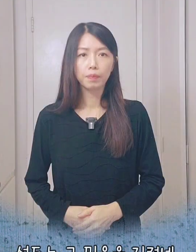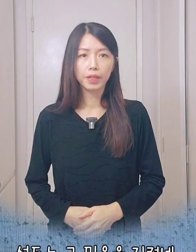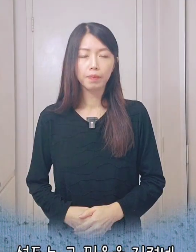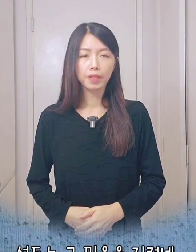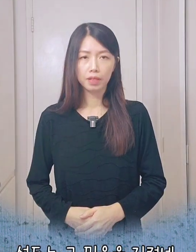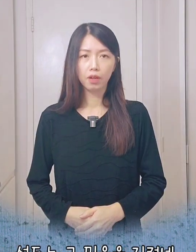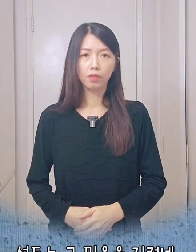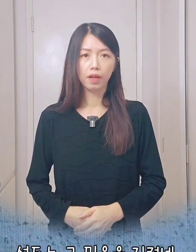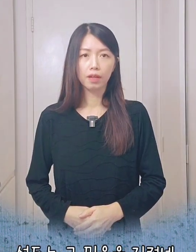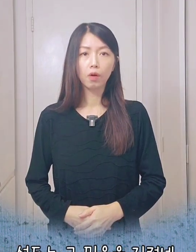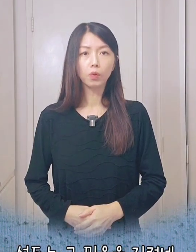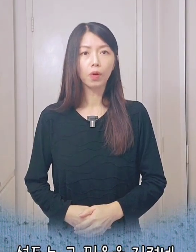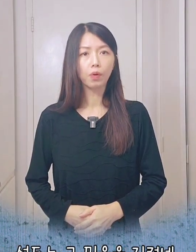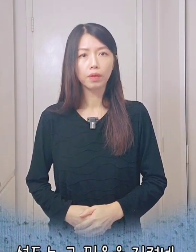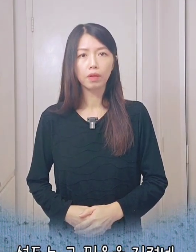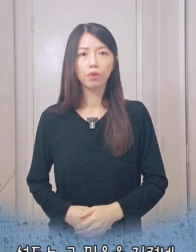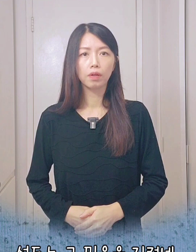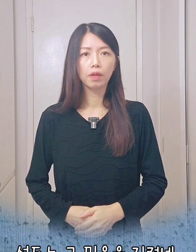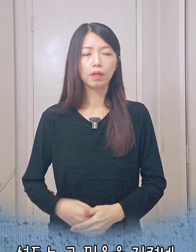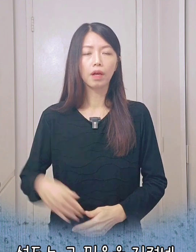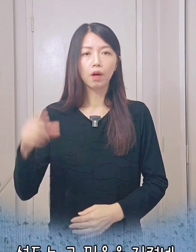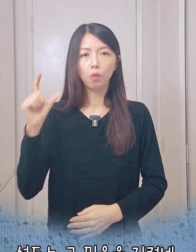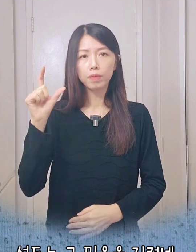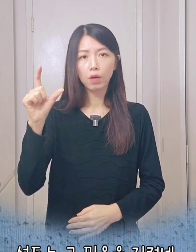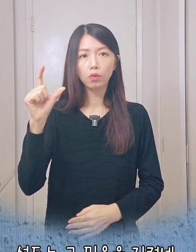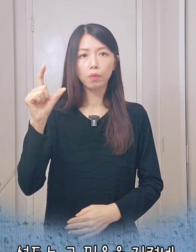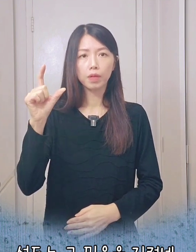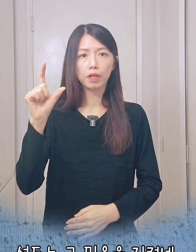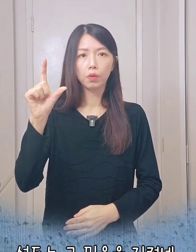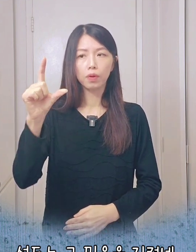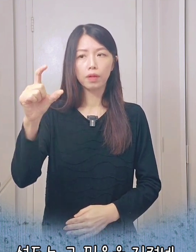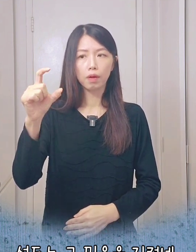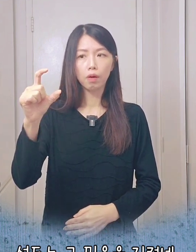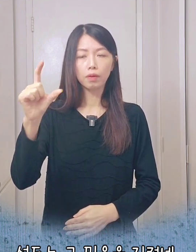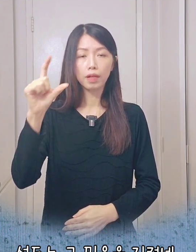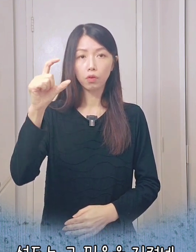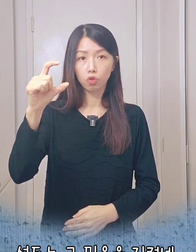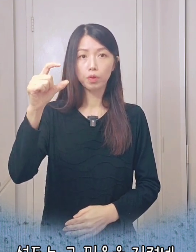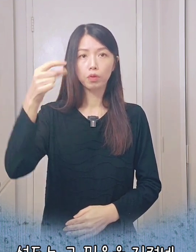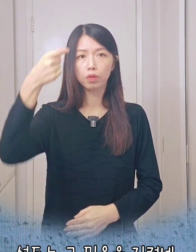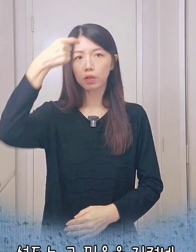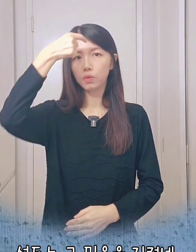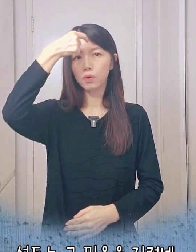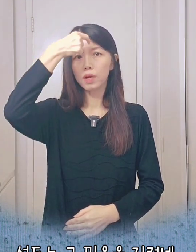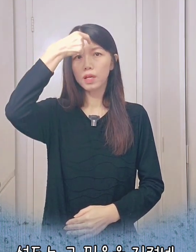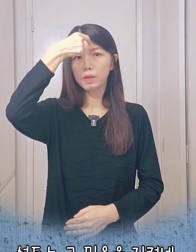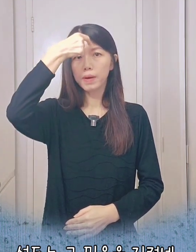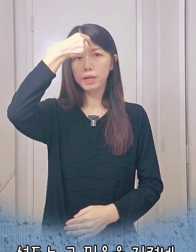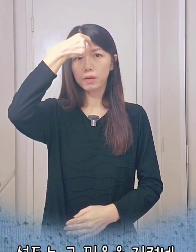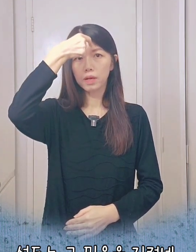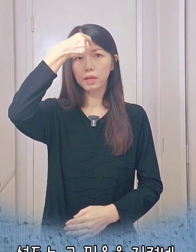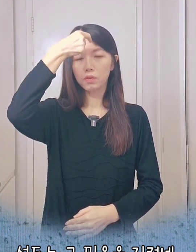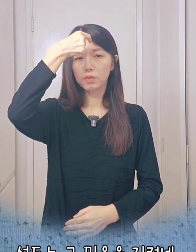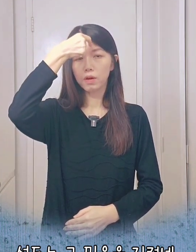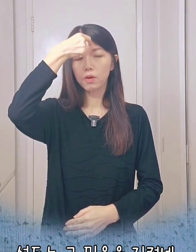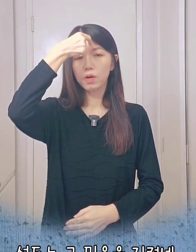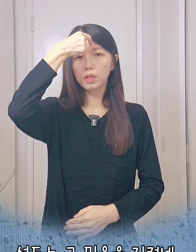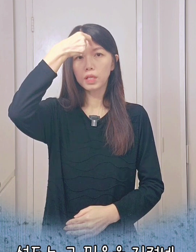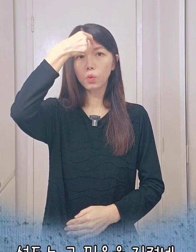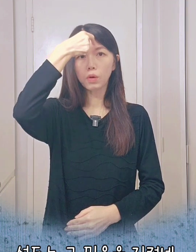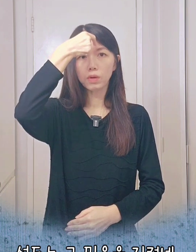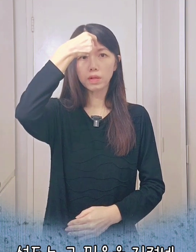성도는 그 믿음을 지켰네. 성도라고 하는 뜻의 수어는 엄지하고 검지를 이용해서 살짝 구부려 주시고 이마 이렇게